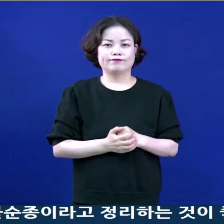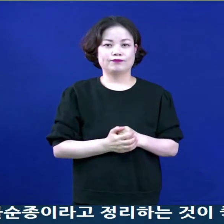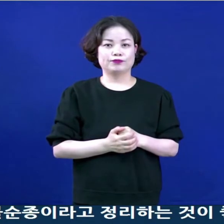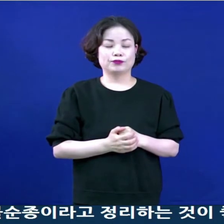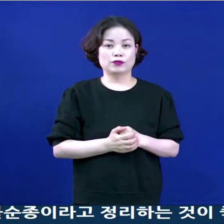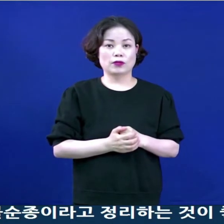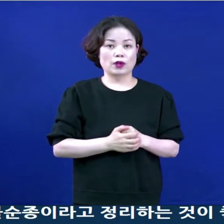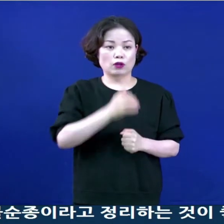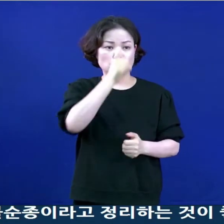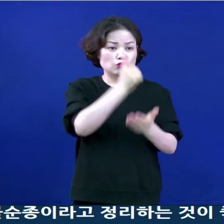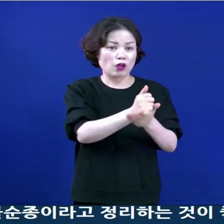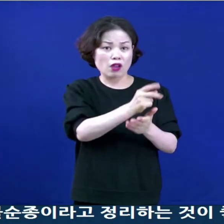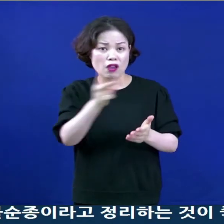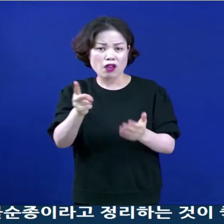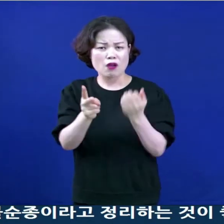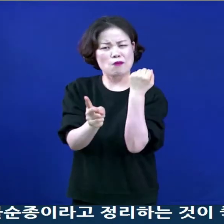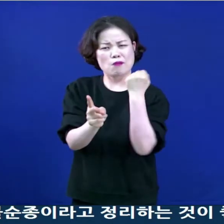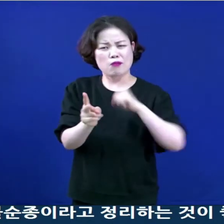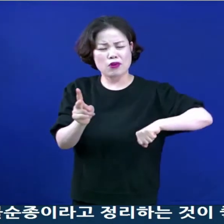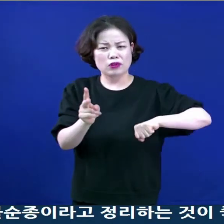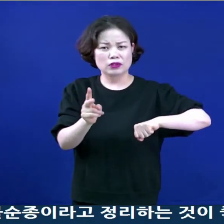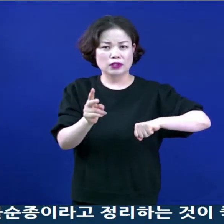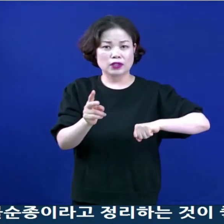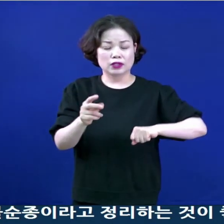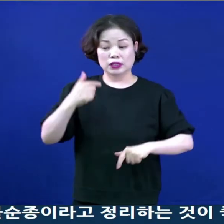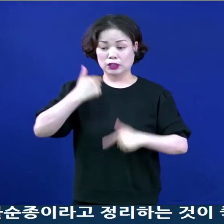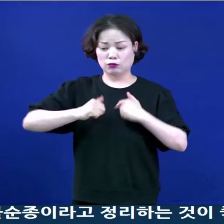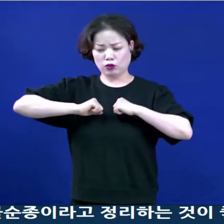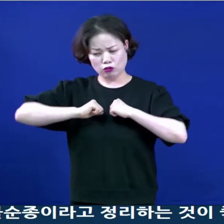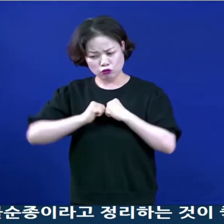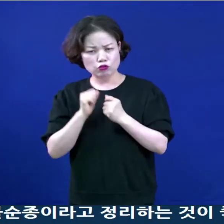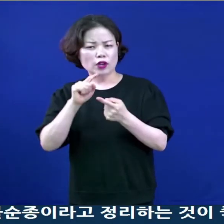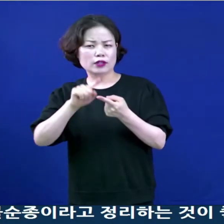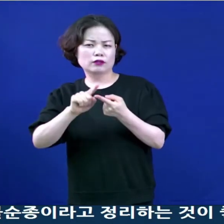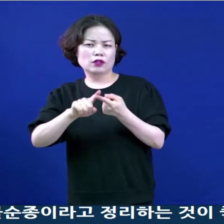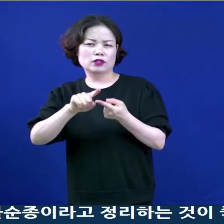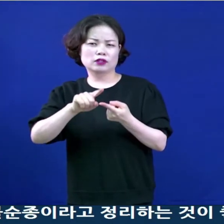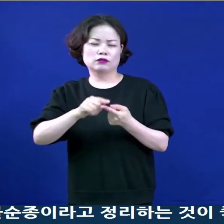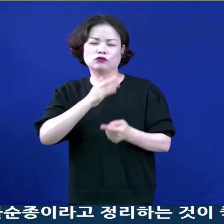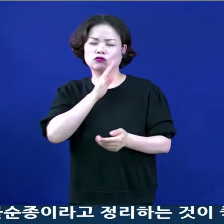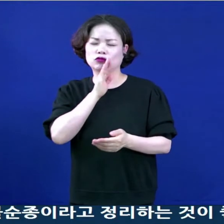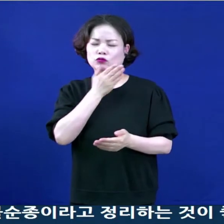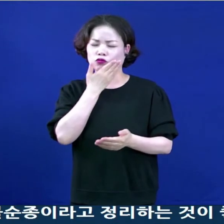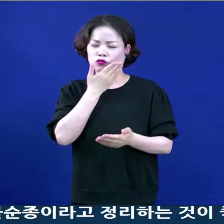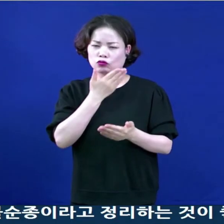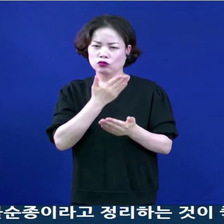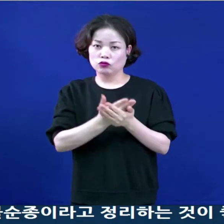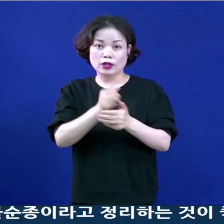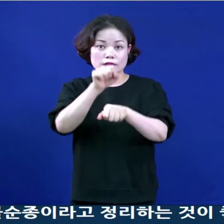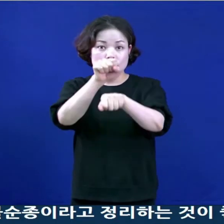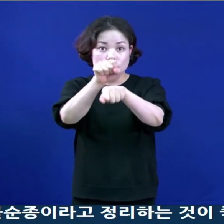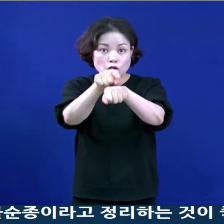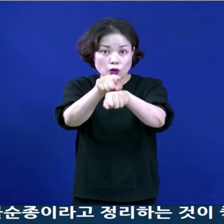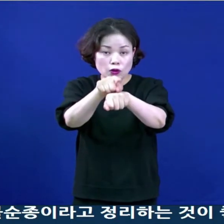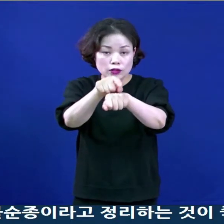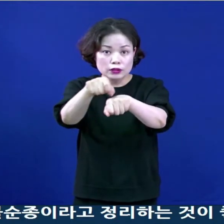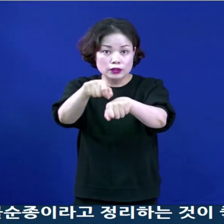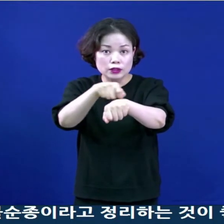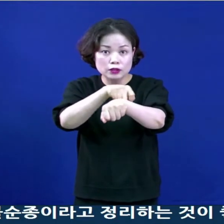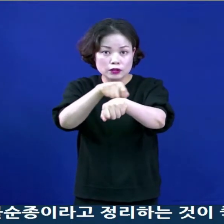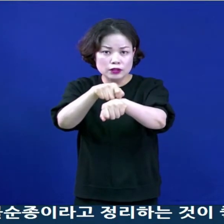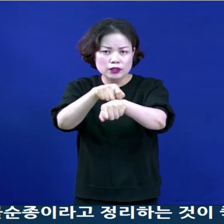불순종입니다. 불순종이 죄입니다. 여러분, 기쁘게 순종한다는 것이 참 중요한 신앙의 성품입니다.